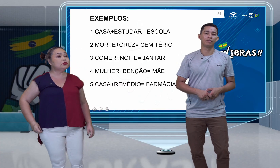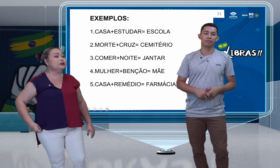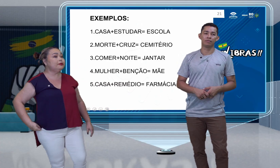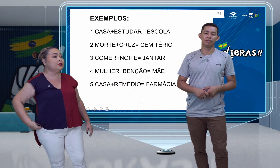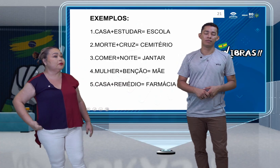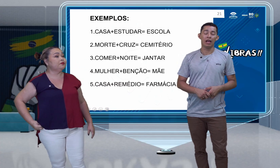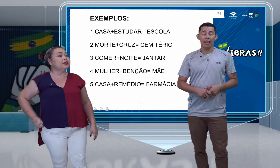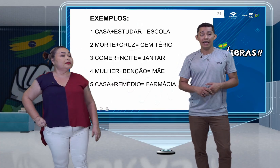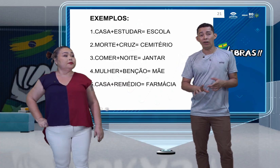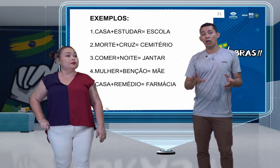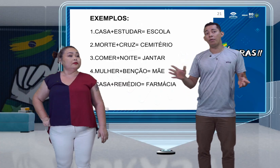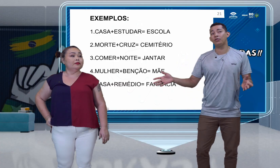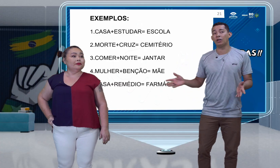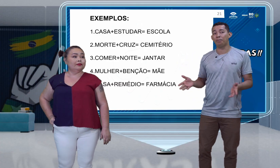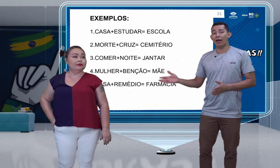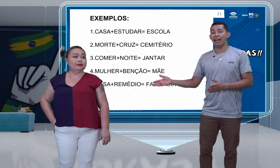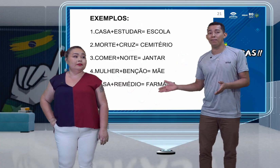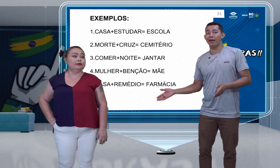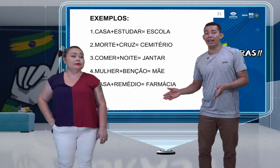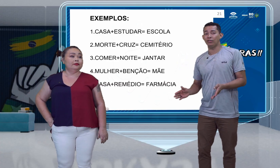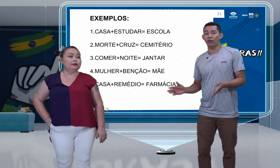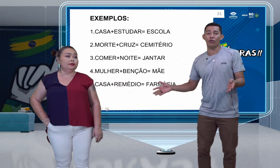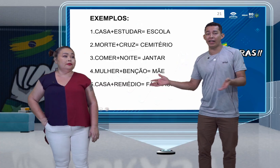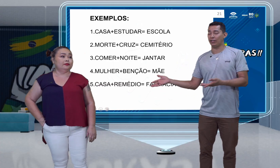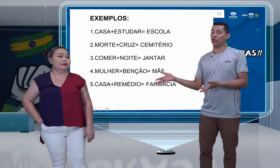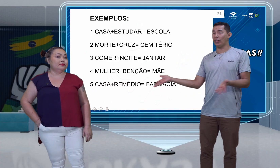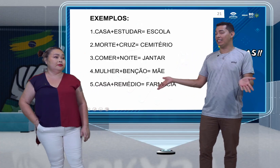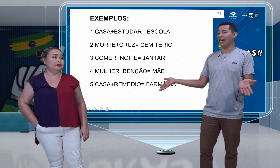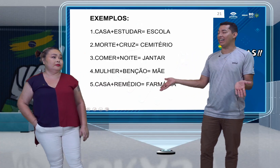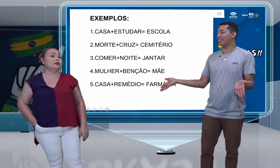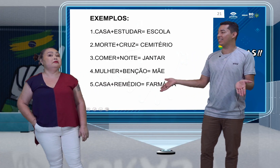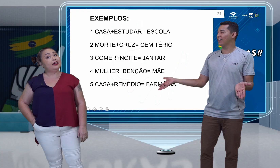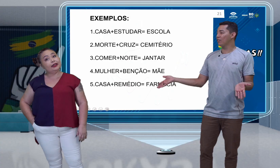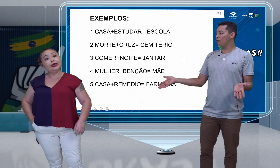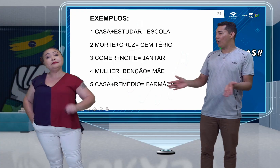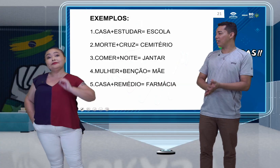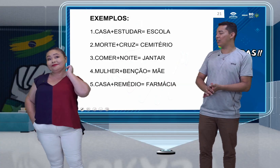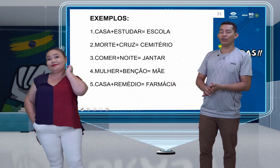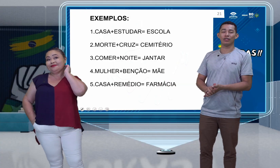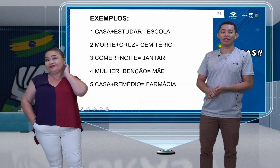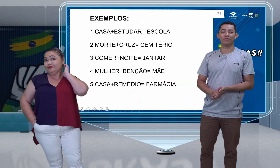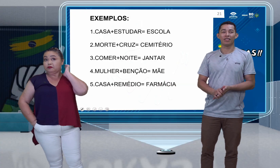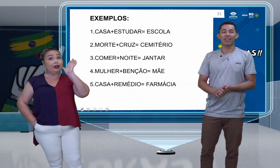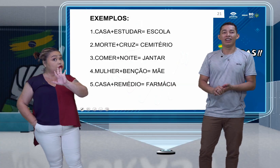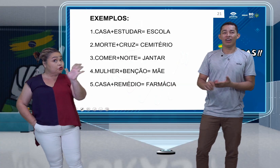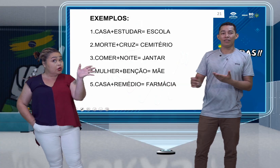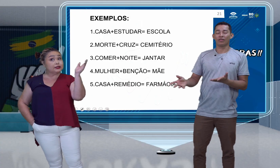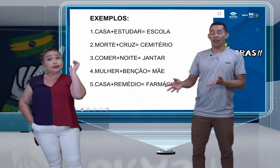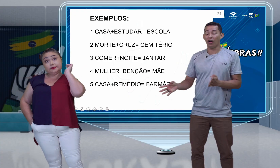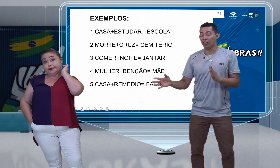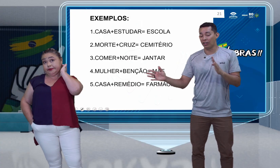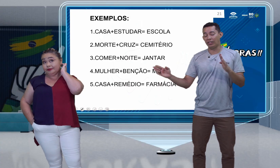da mão. E agora, professora, para remédio eu conheço 2 sinais. Vai lá, Qual que a gente usa? faz os dois. Ó, eu